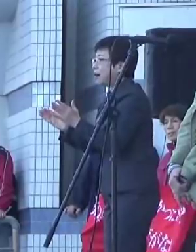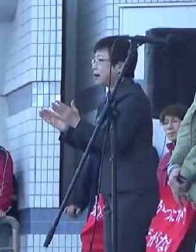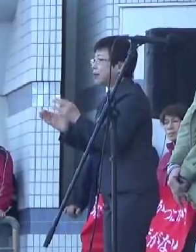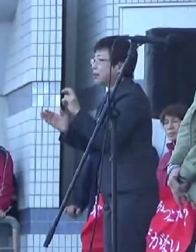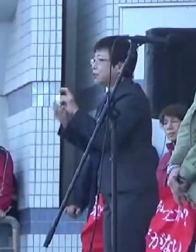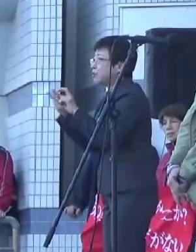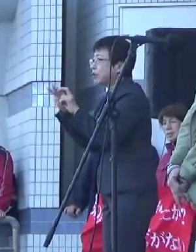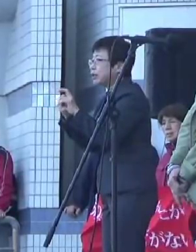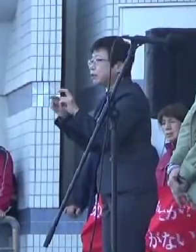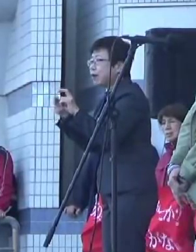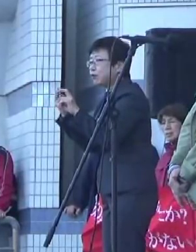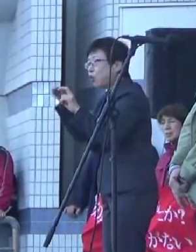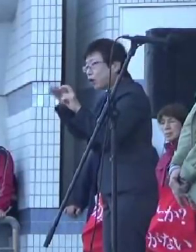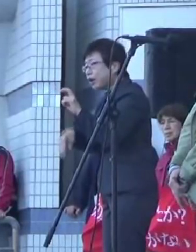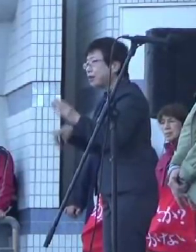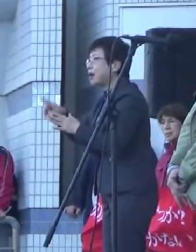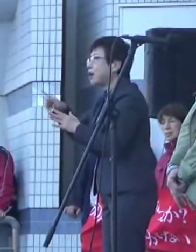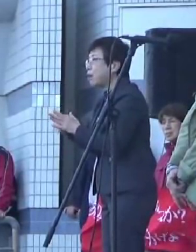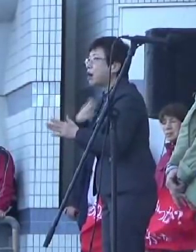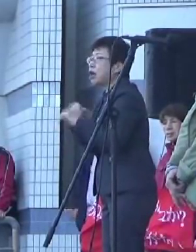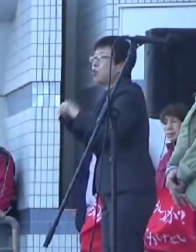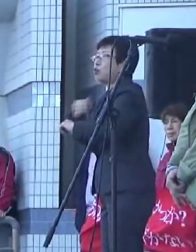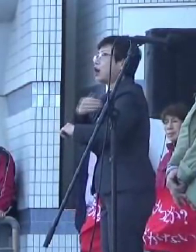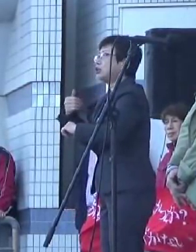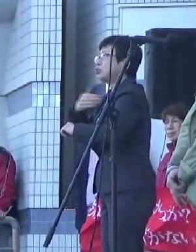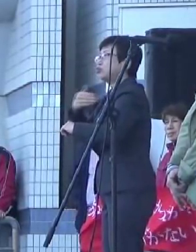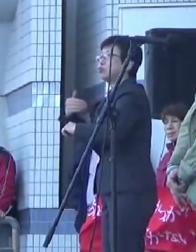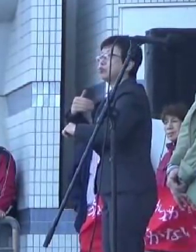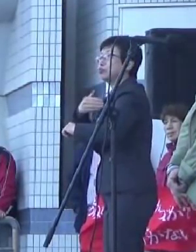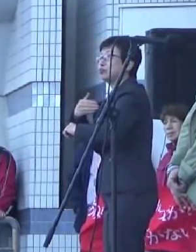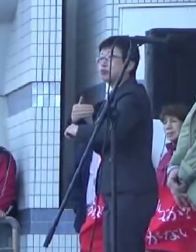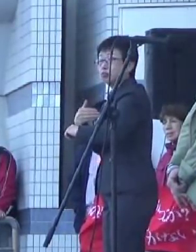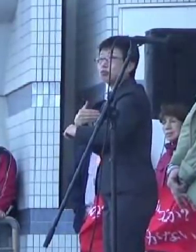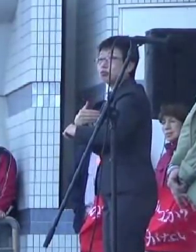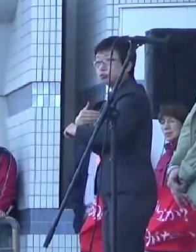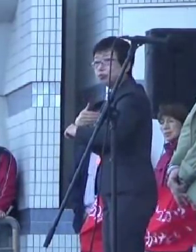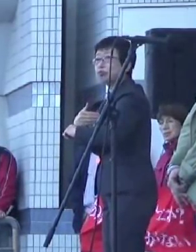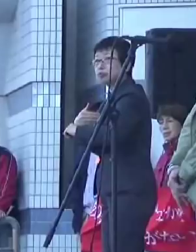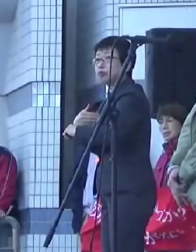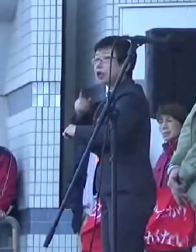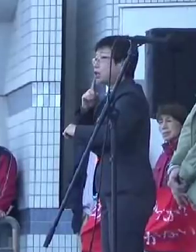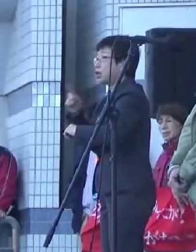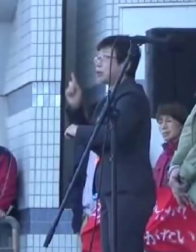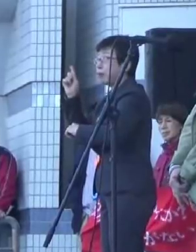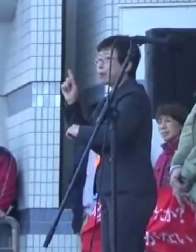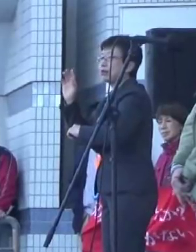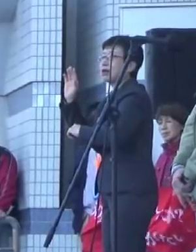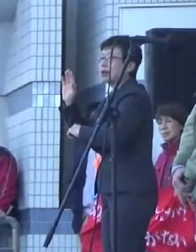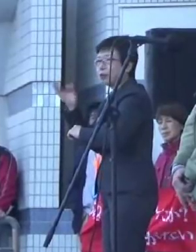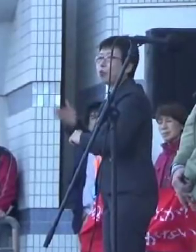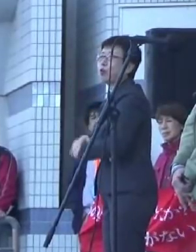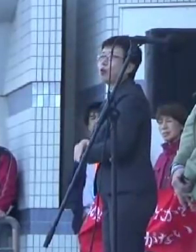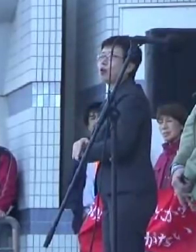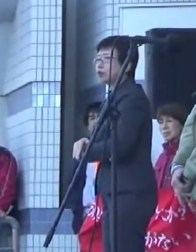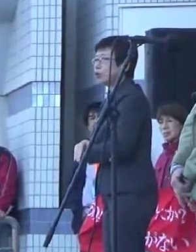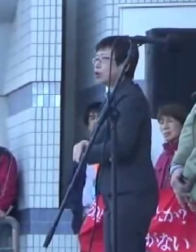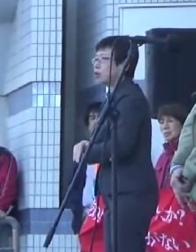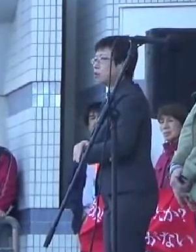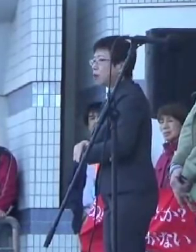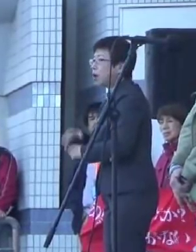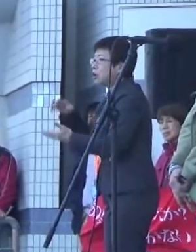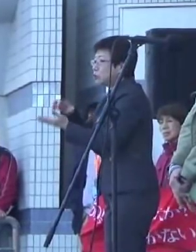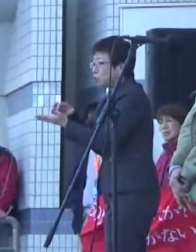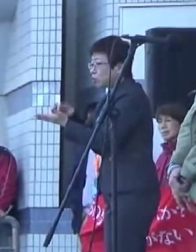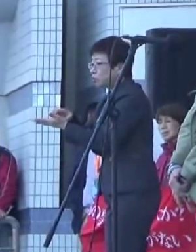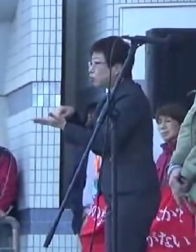シーベルト以下ならば健康に害がないと、そういうことを言いますけれども、それを立証して